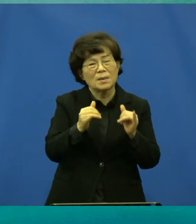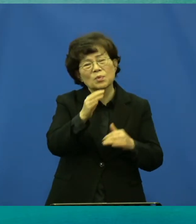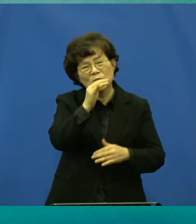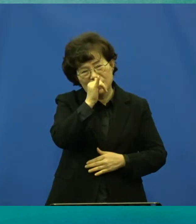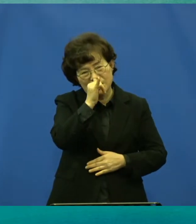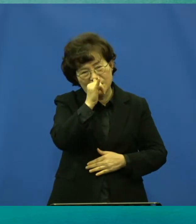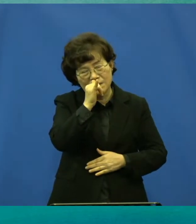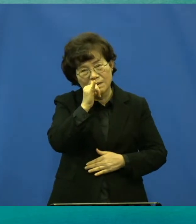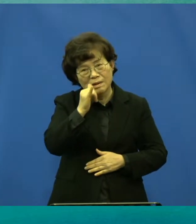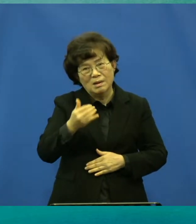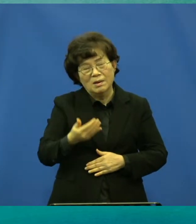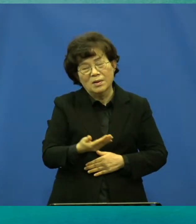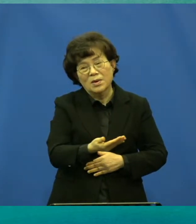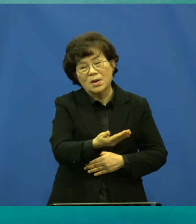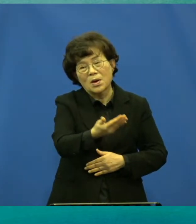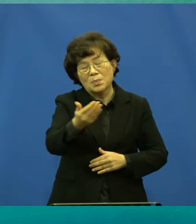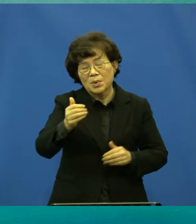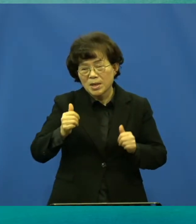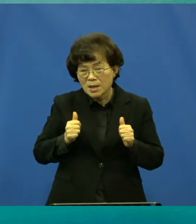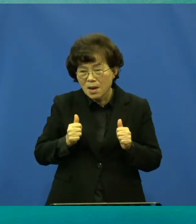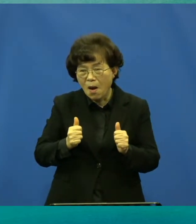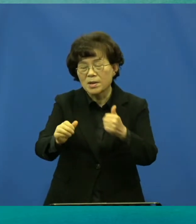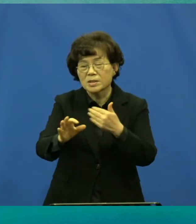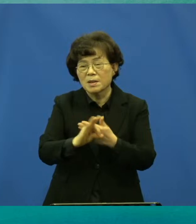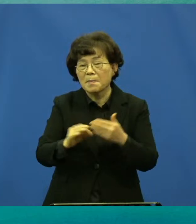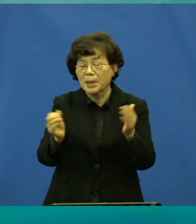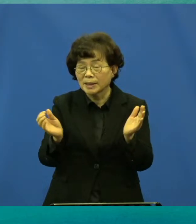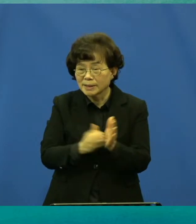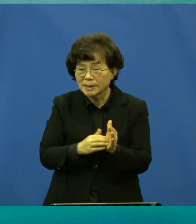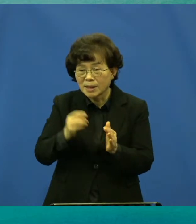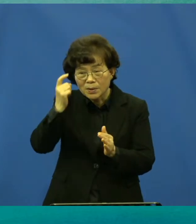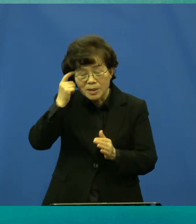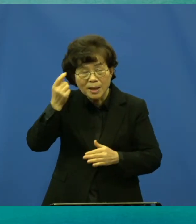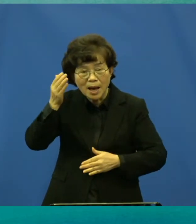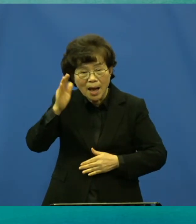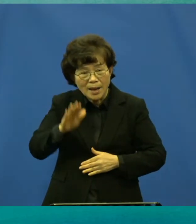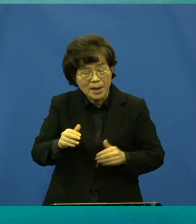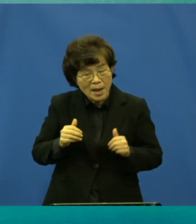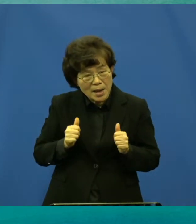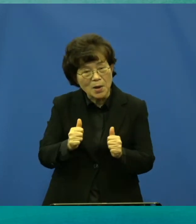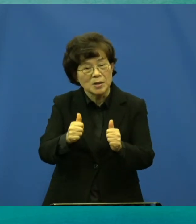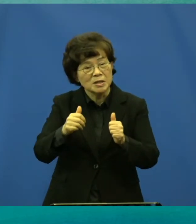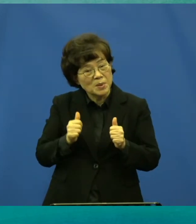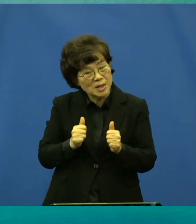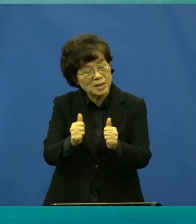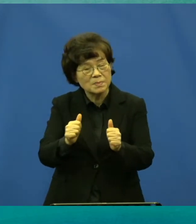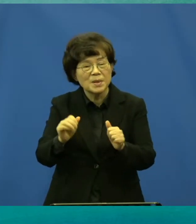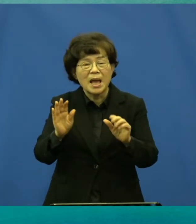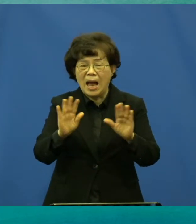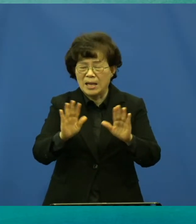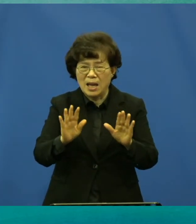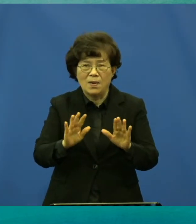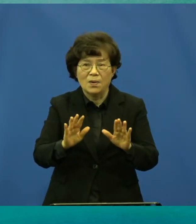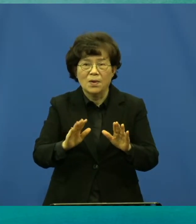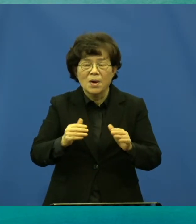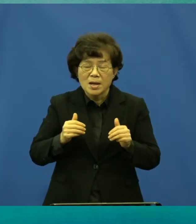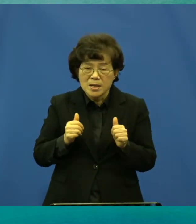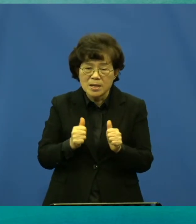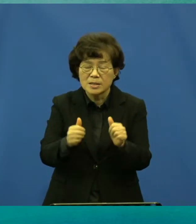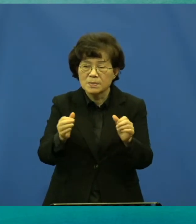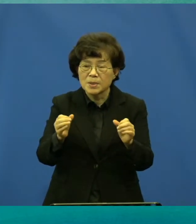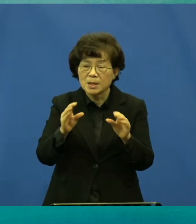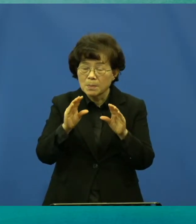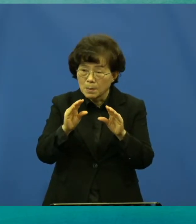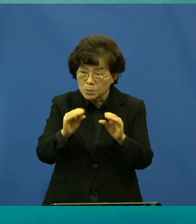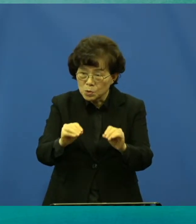여러분, 우리는 열심히 하면 된다고 생각합니다. 어디에서는 열심을 강조해줘. 아니에요, 여러분. 열심을 잠깐